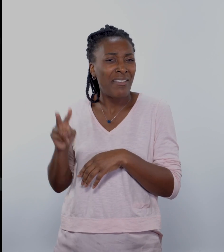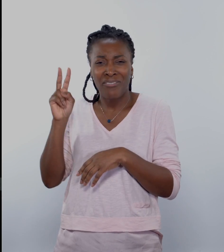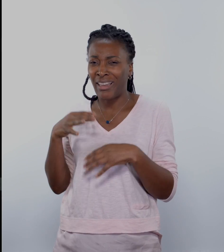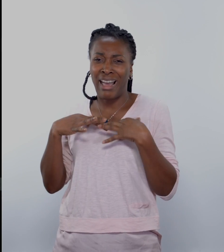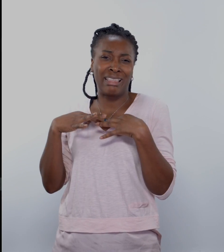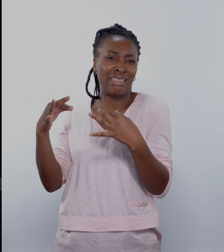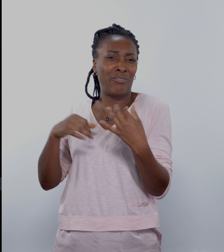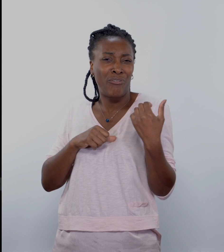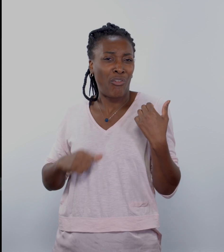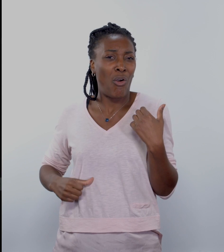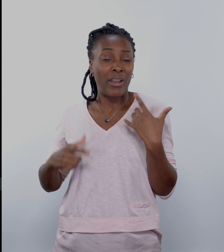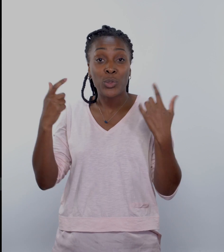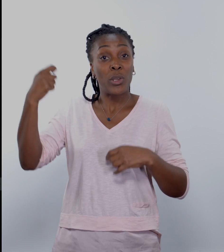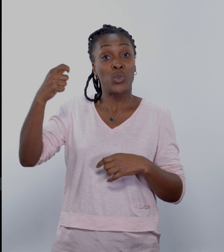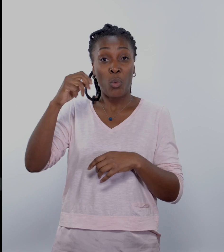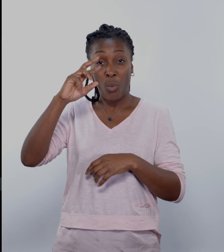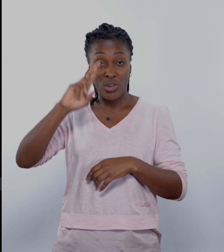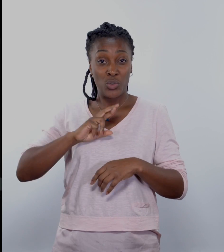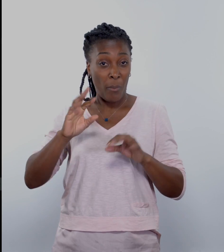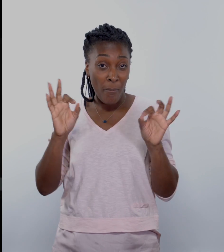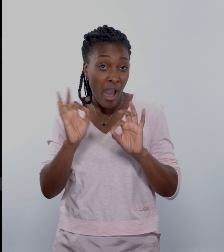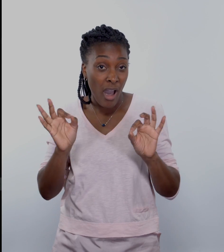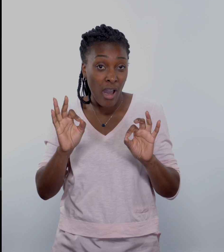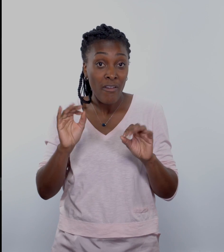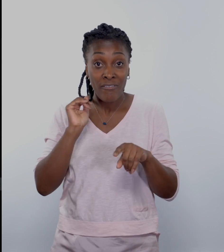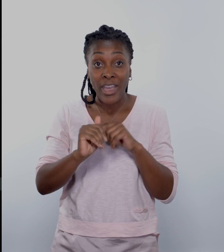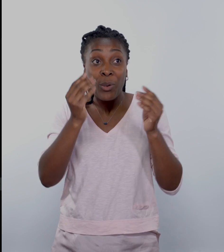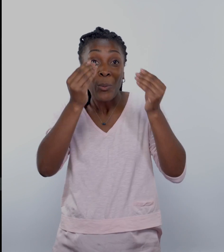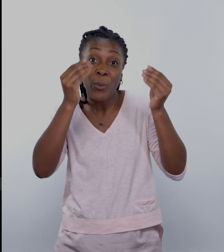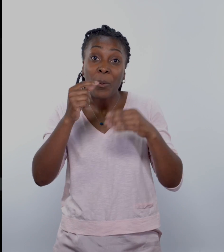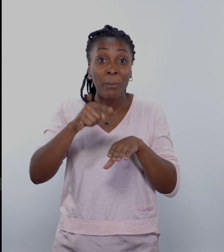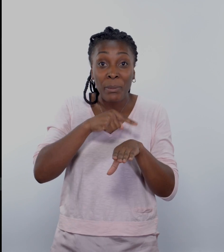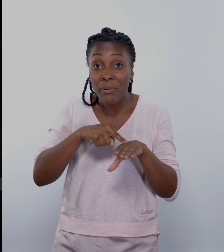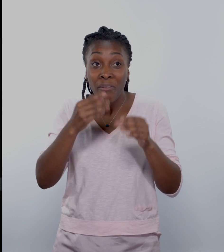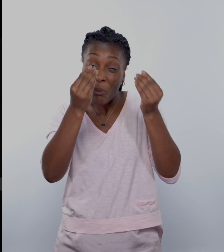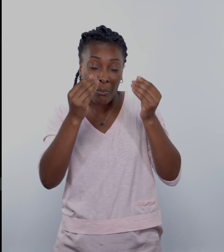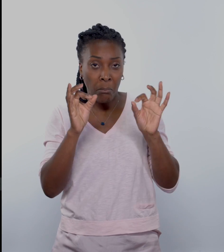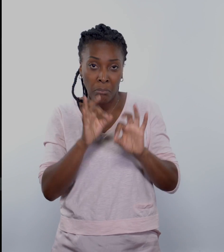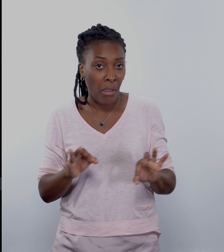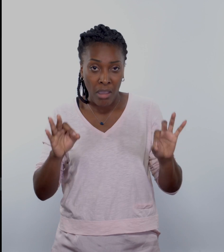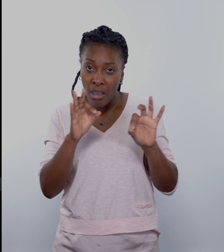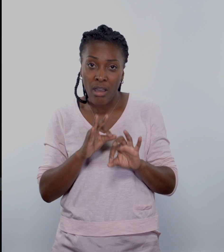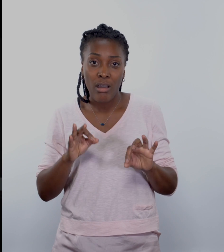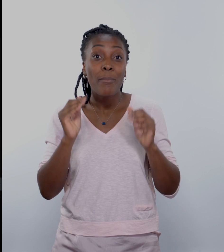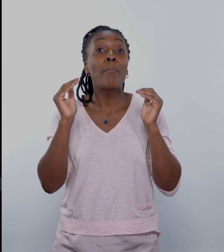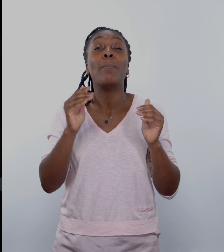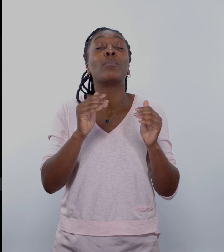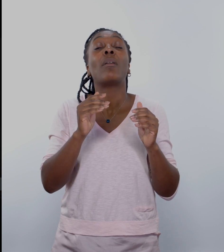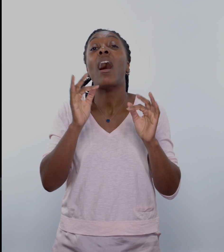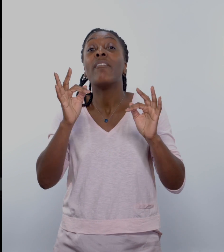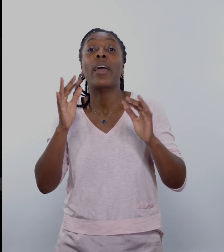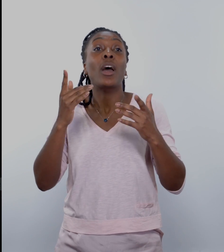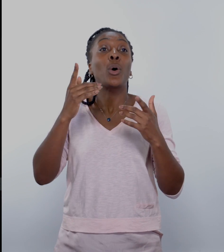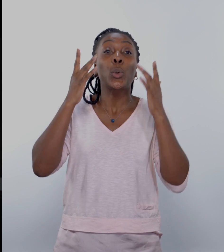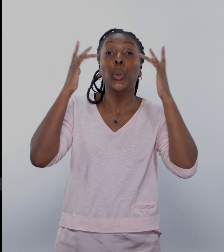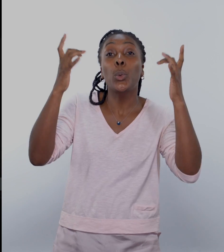athée, complètement dépourvu de toute éducation religieuse. J'ai pas fait de catéchisme. Et même tous les éléments qui pourraient rappeler